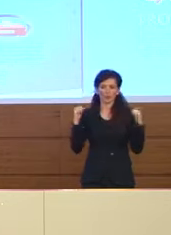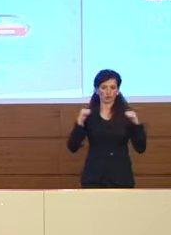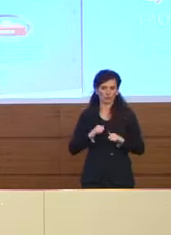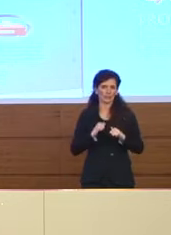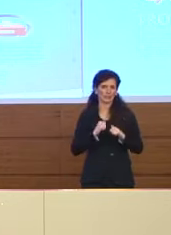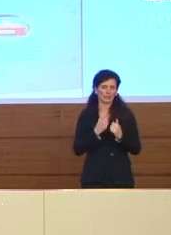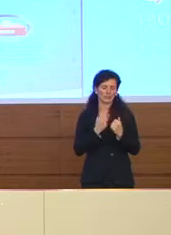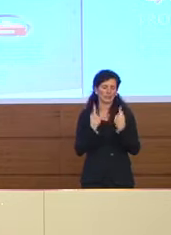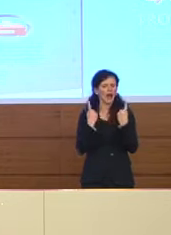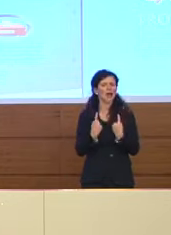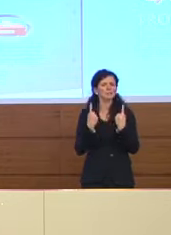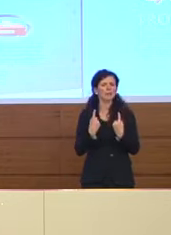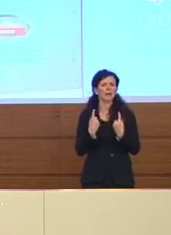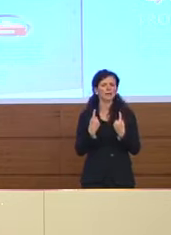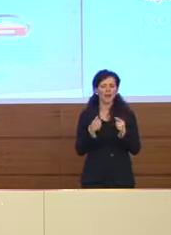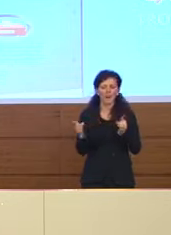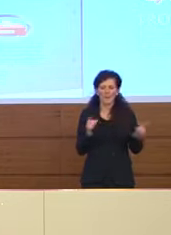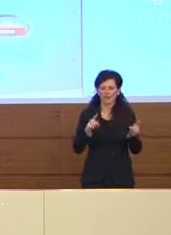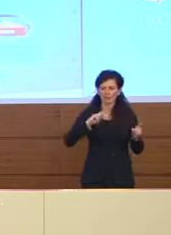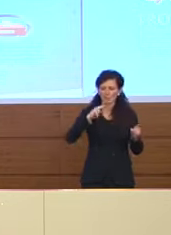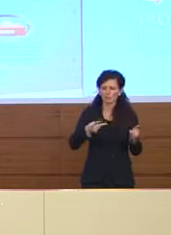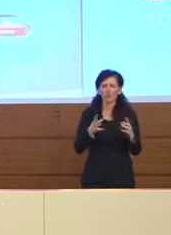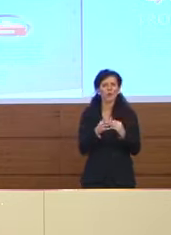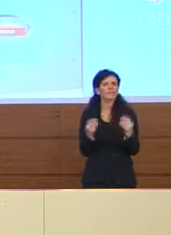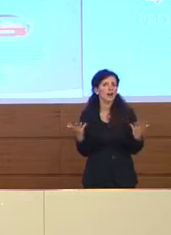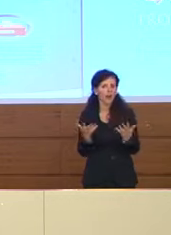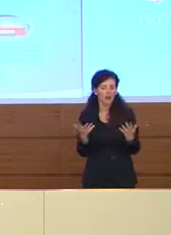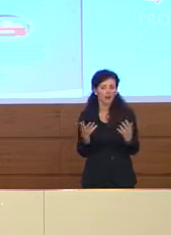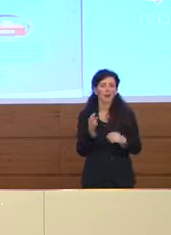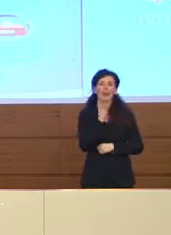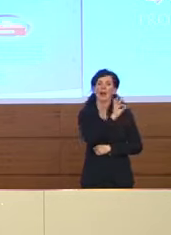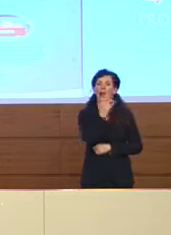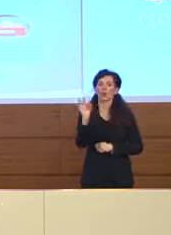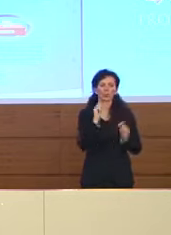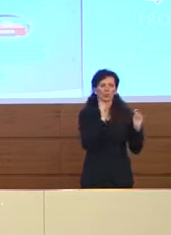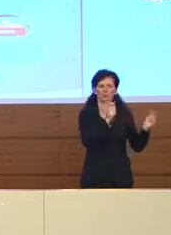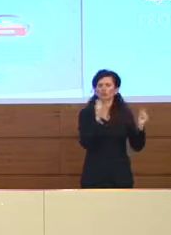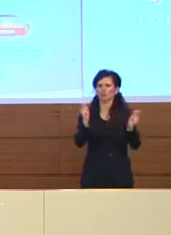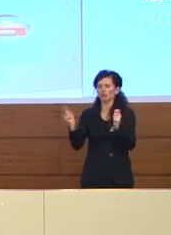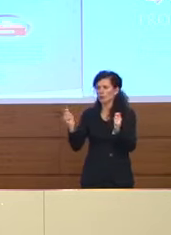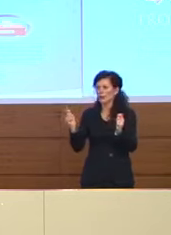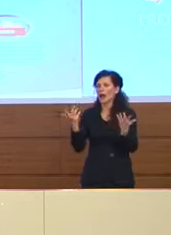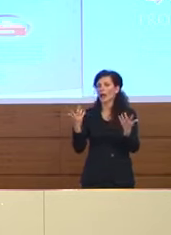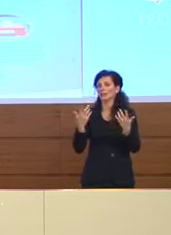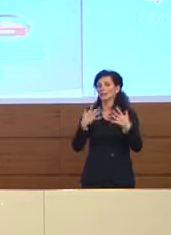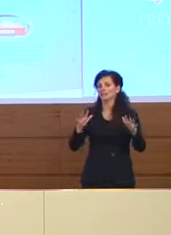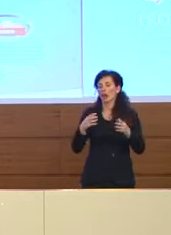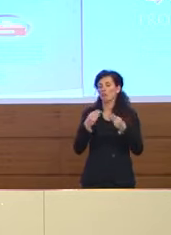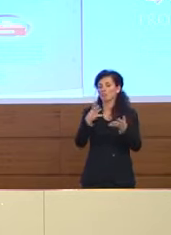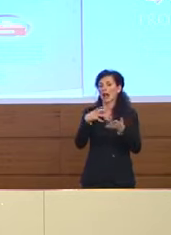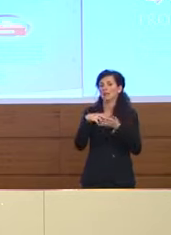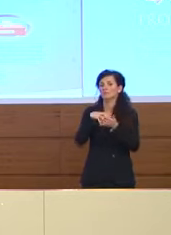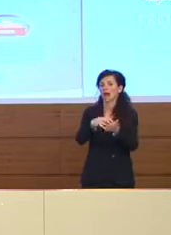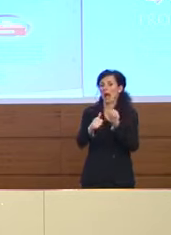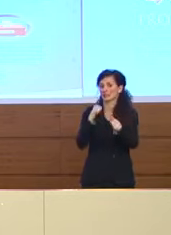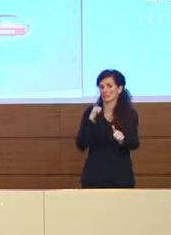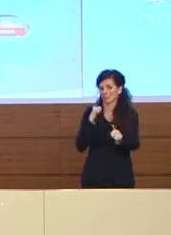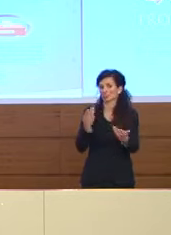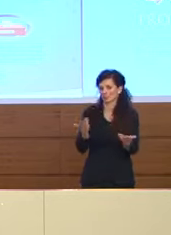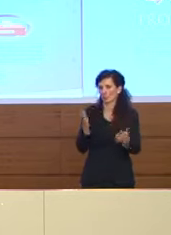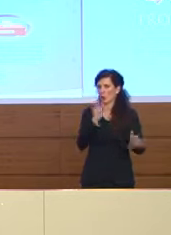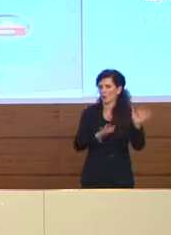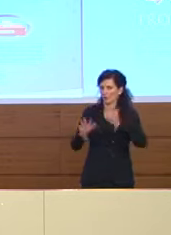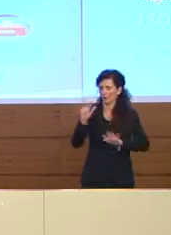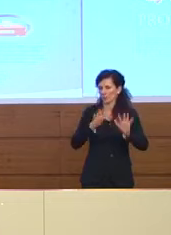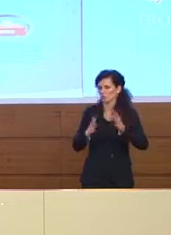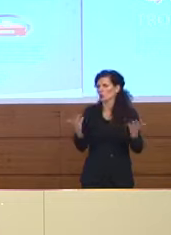alcune testate che evidentemente hanno acquisito delle anticipazioni o degli scoop che dir si voglia dovevo suscitare il corriere della sera perché oggi mi